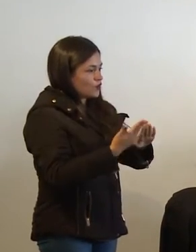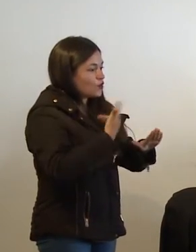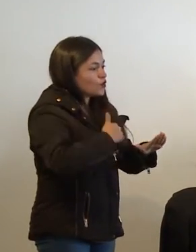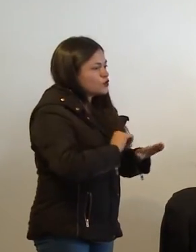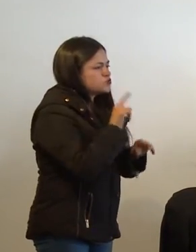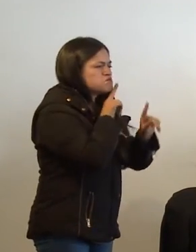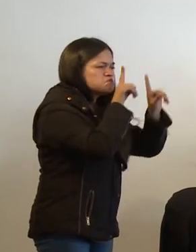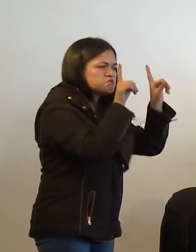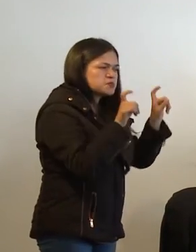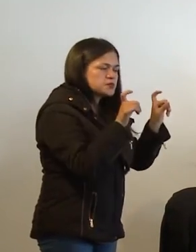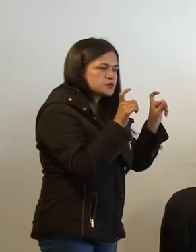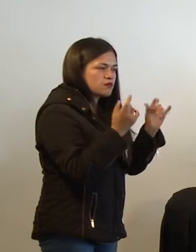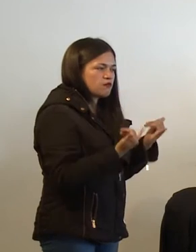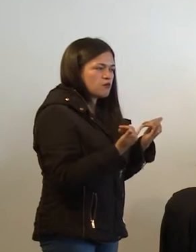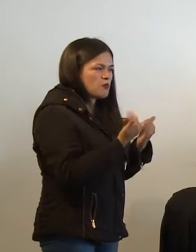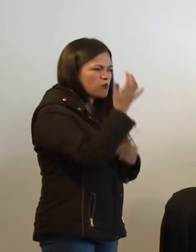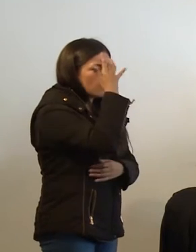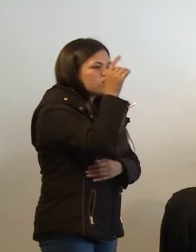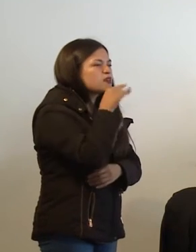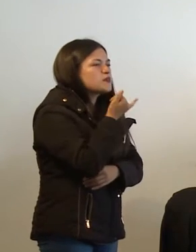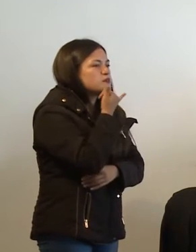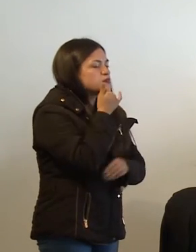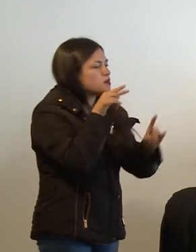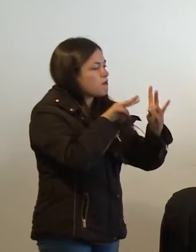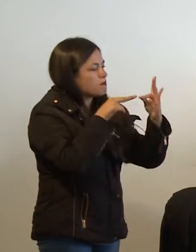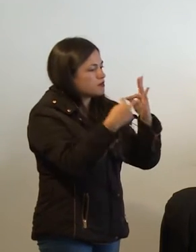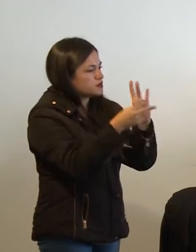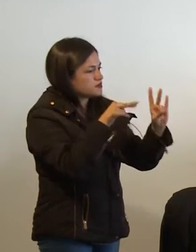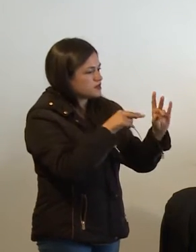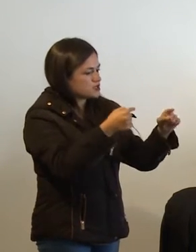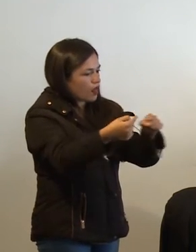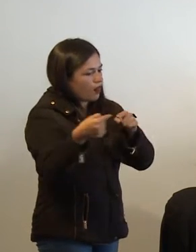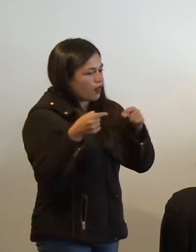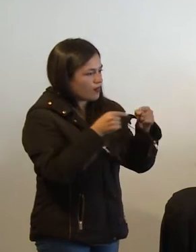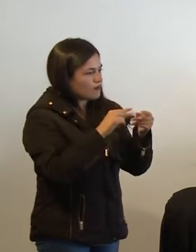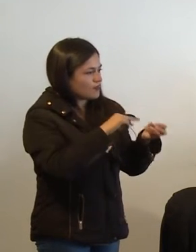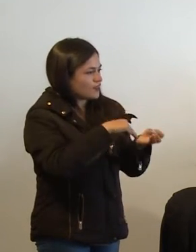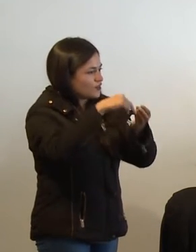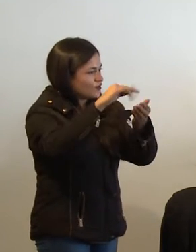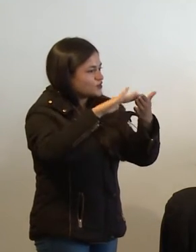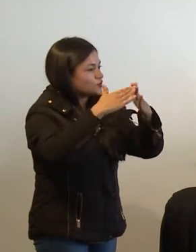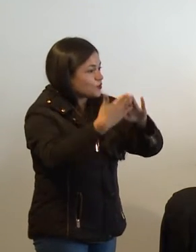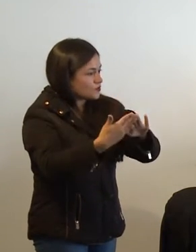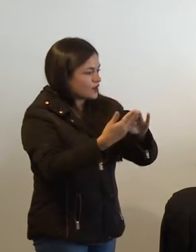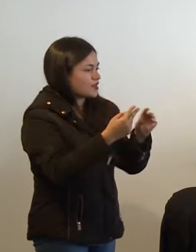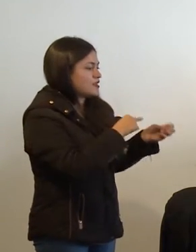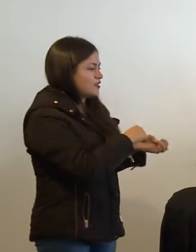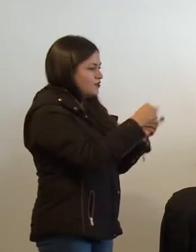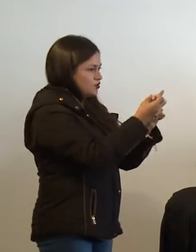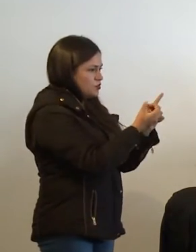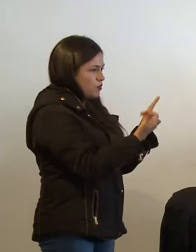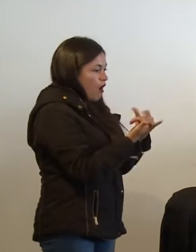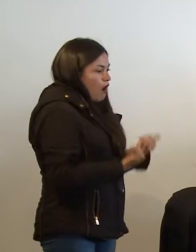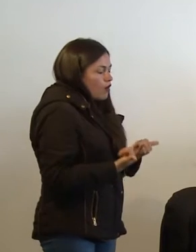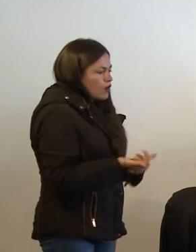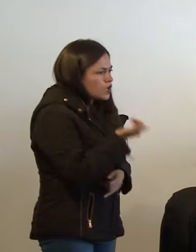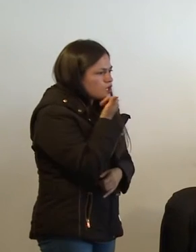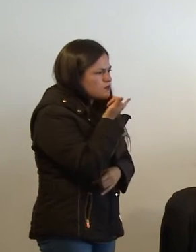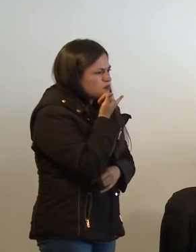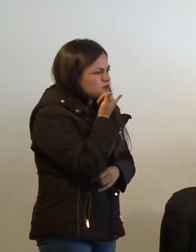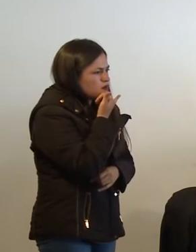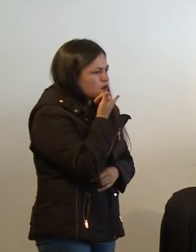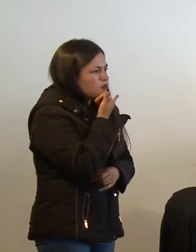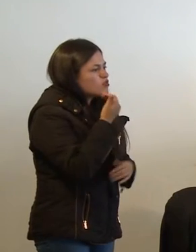nos preguntamos por las perspectivas y debates de la educación comunitaria y popular en el contexto actual, en el que